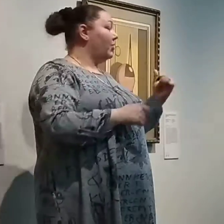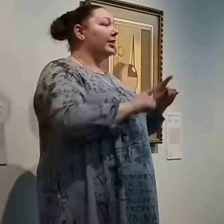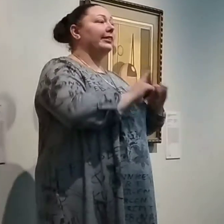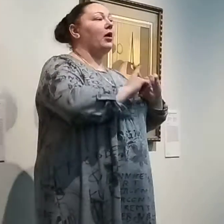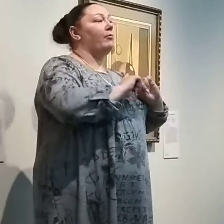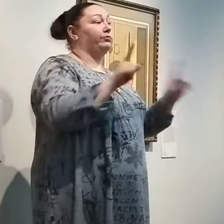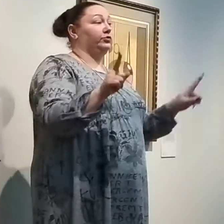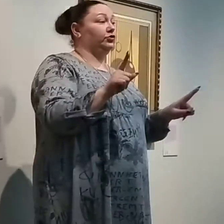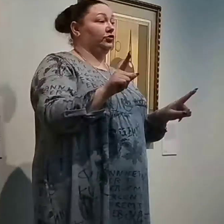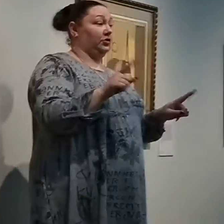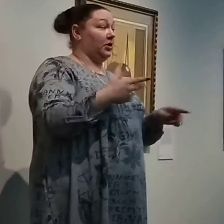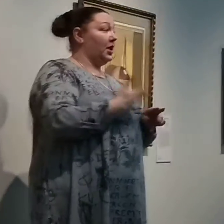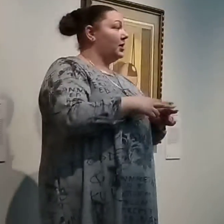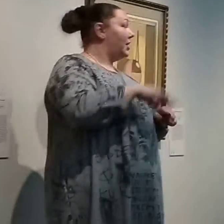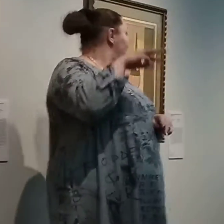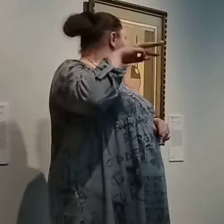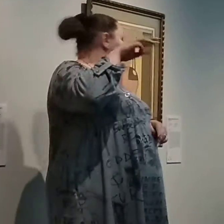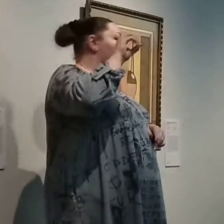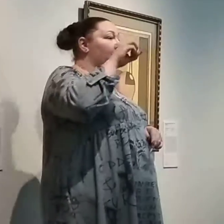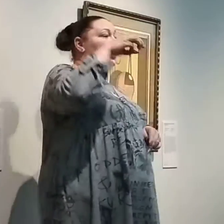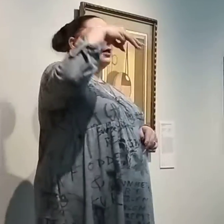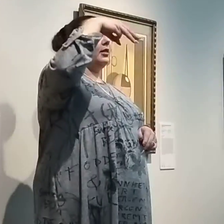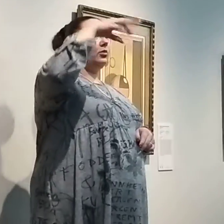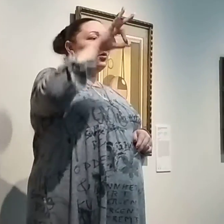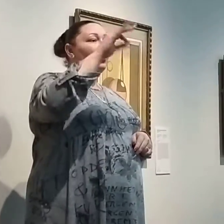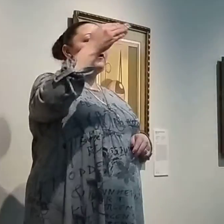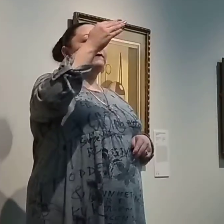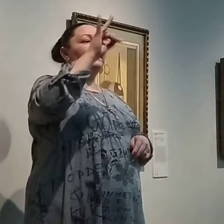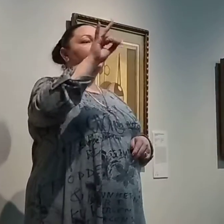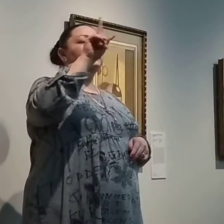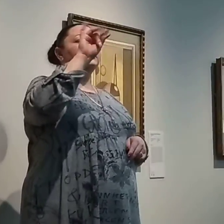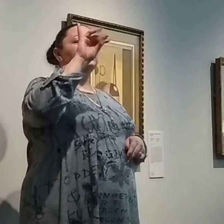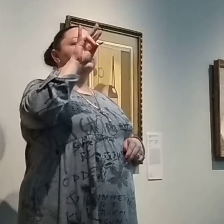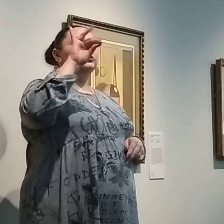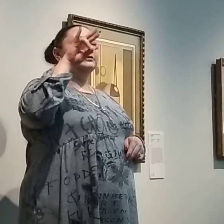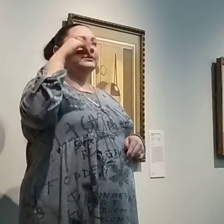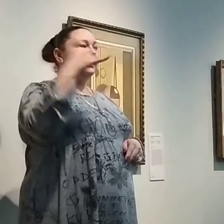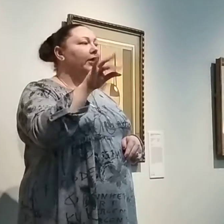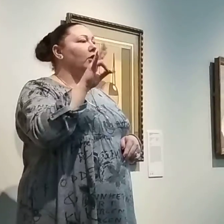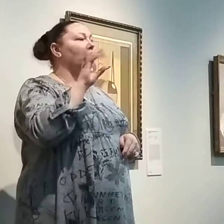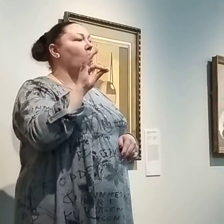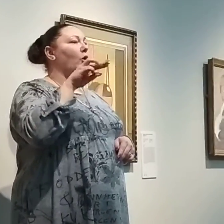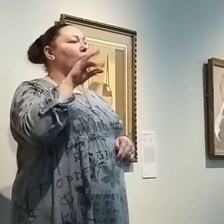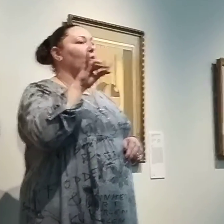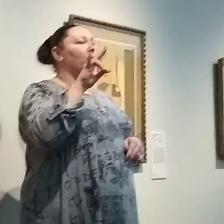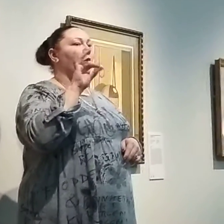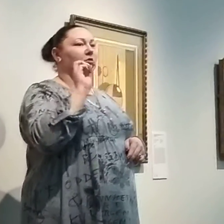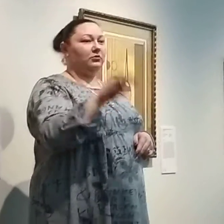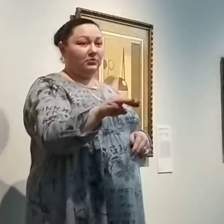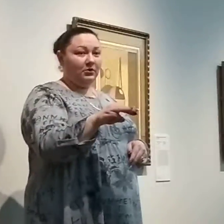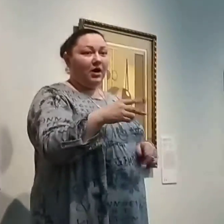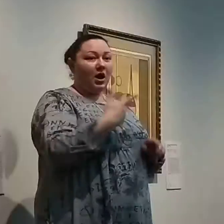Он называется метафизический натюрморт. Когда в центре находится